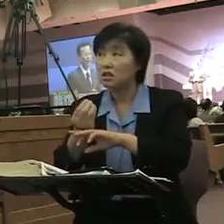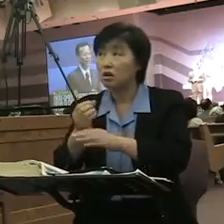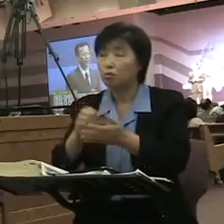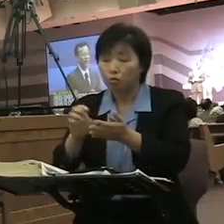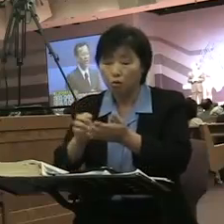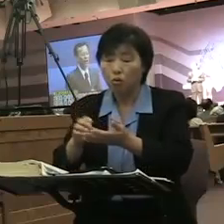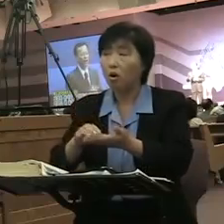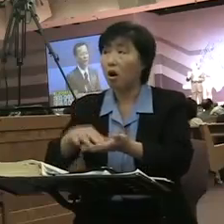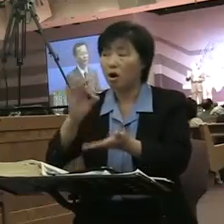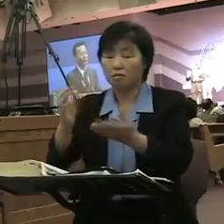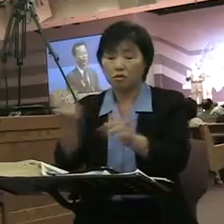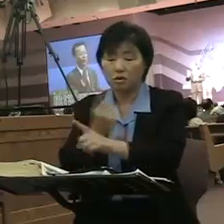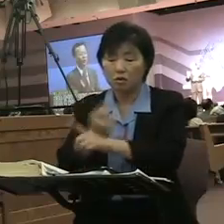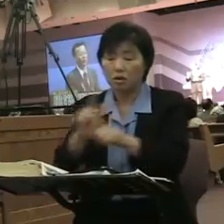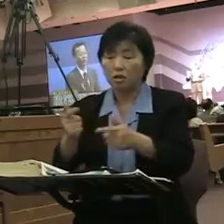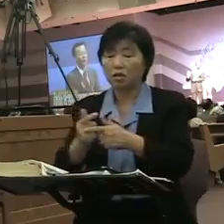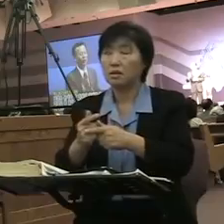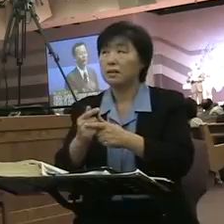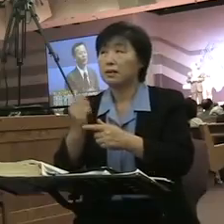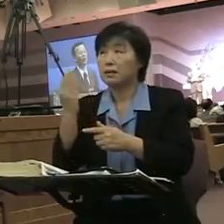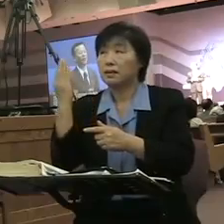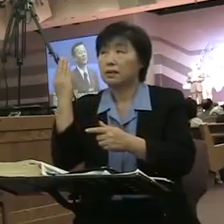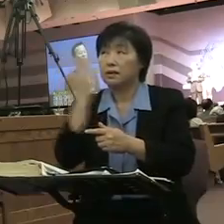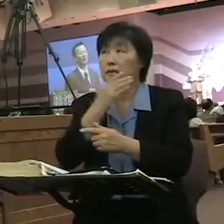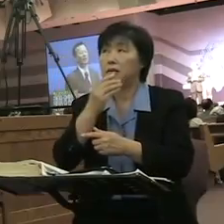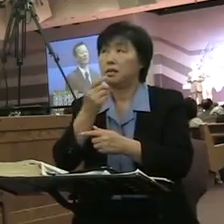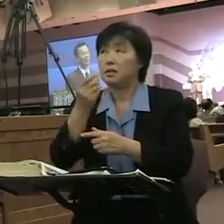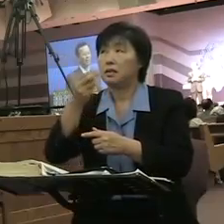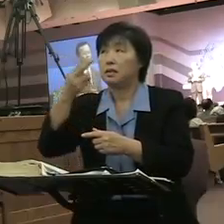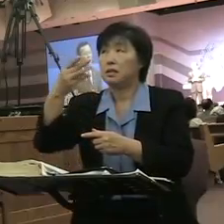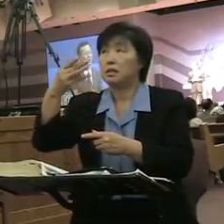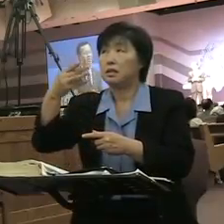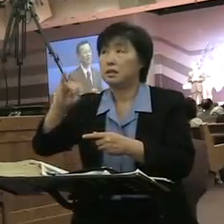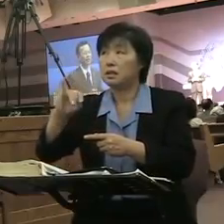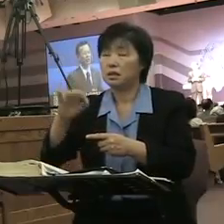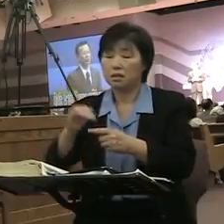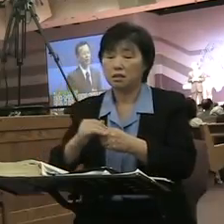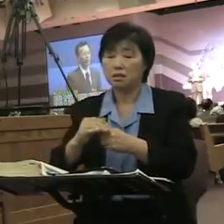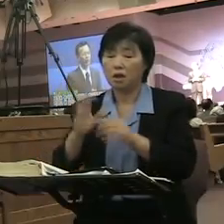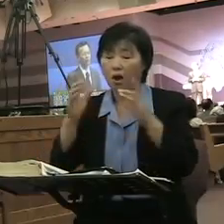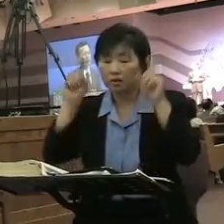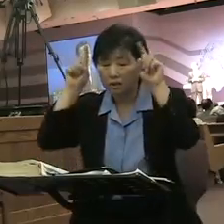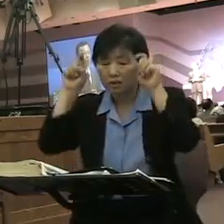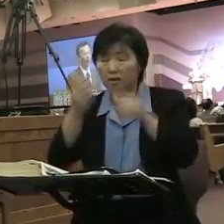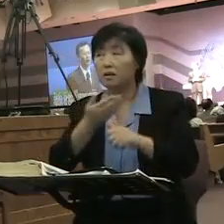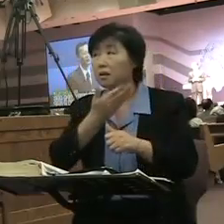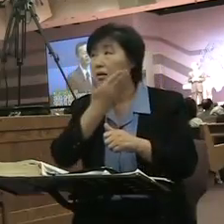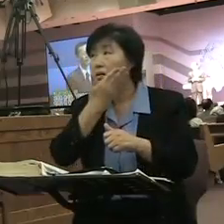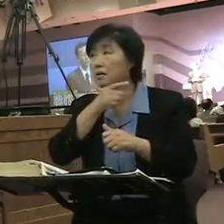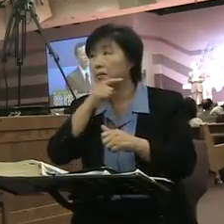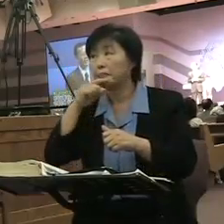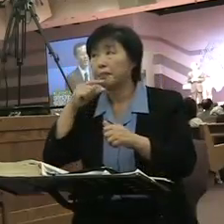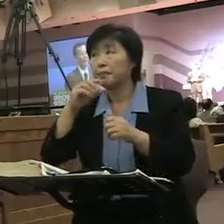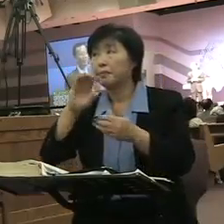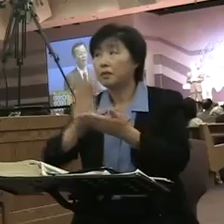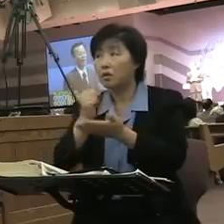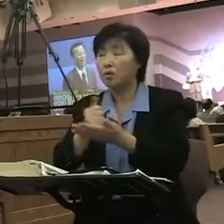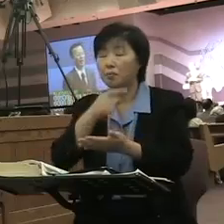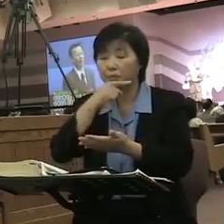된 일이 아니라 흠도 티도 없는 어린 양의 피 같은 그리스도의 귀한 피로 얻은